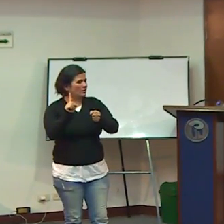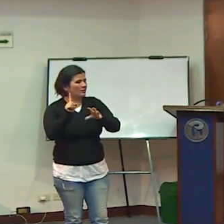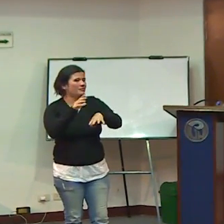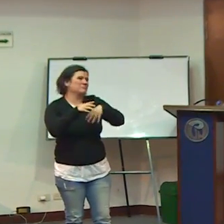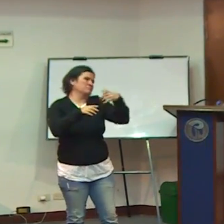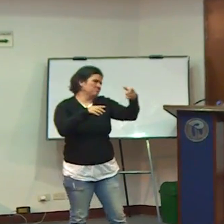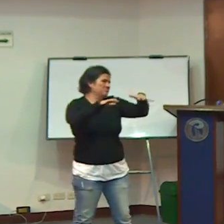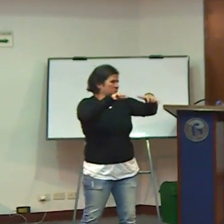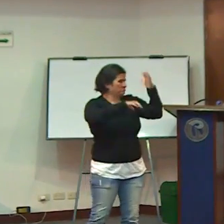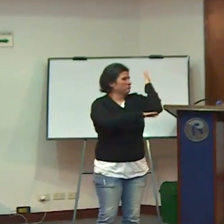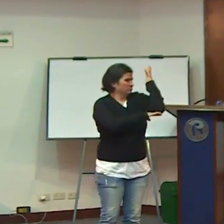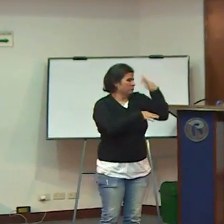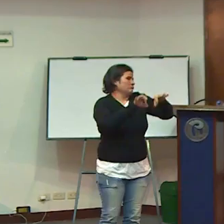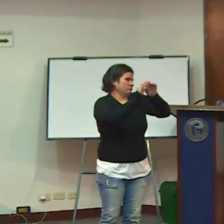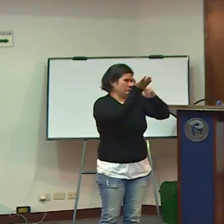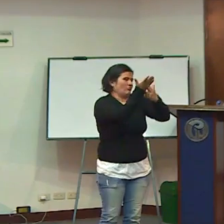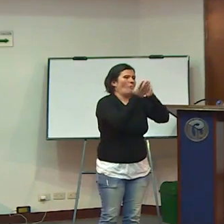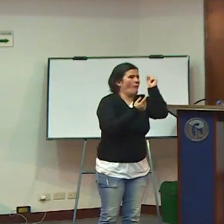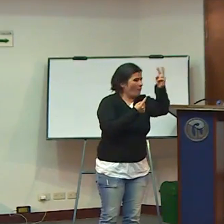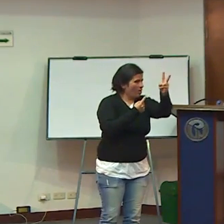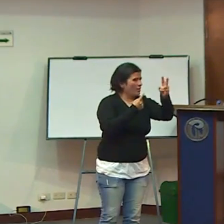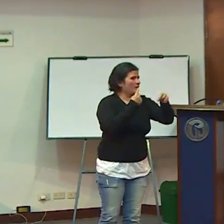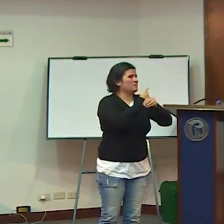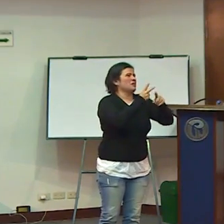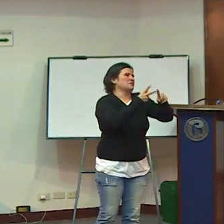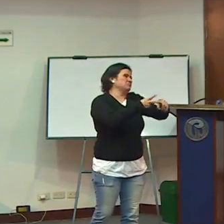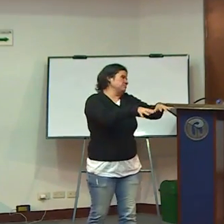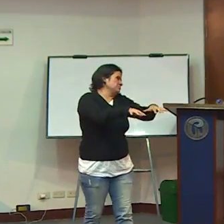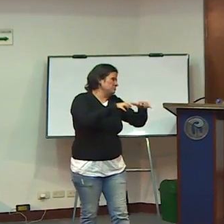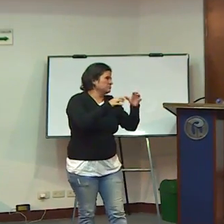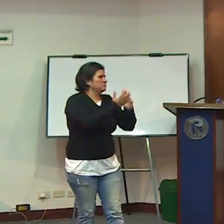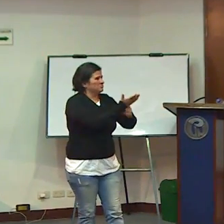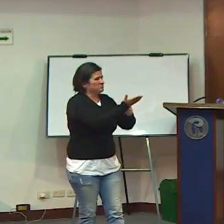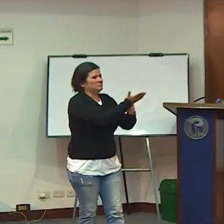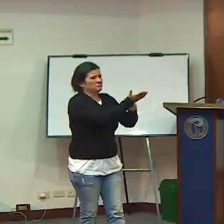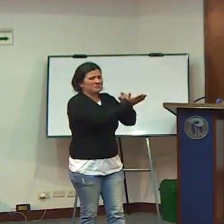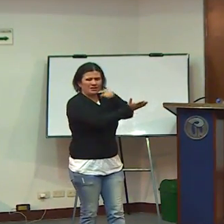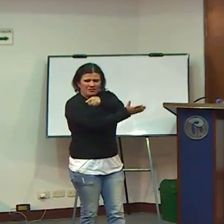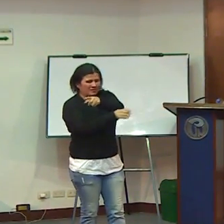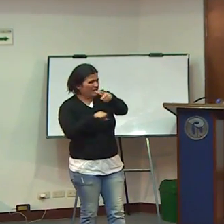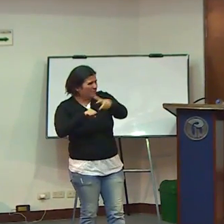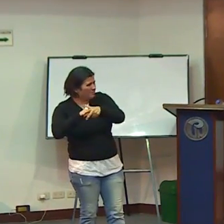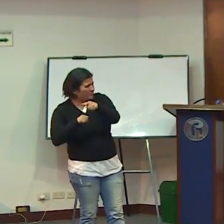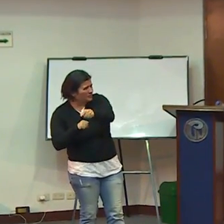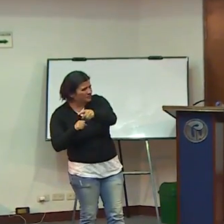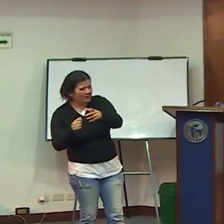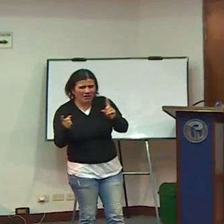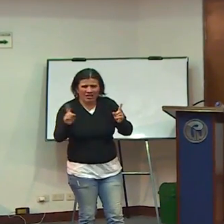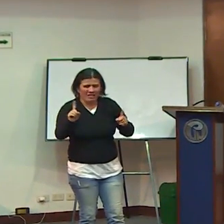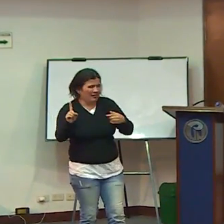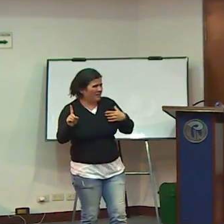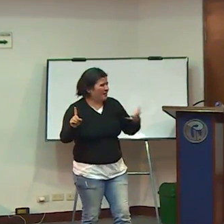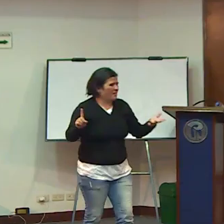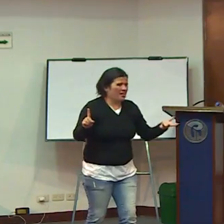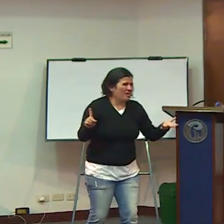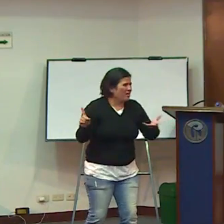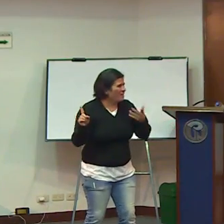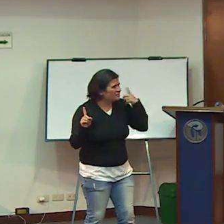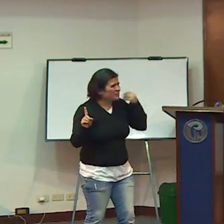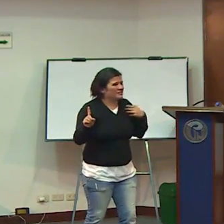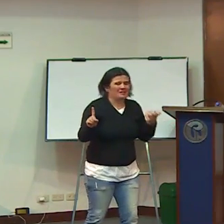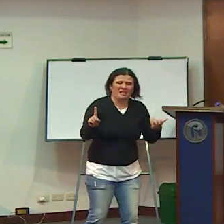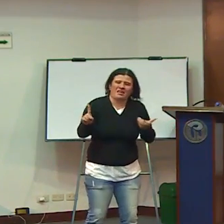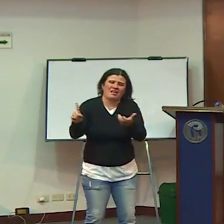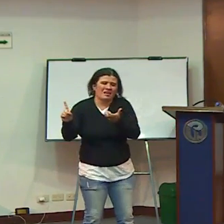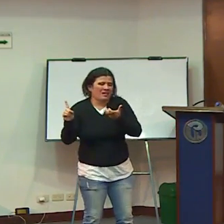momento de que si salen las personas, los capuchos, no se presta el servicio de interpretación. Sí, para las asambleas sí hay servicio,